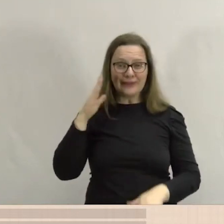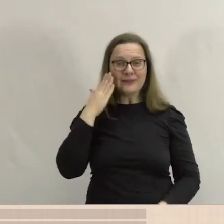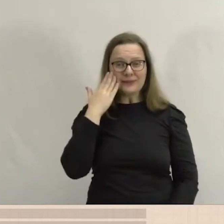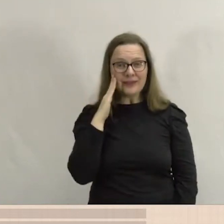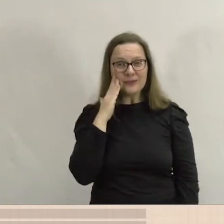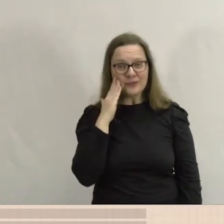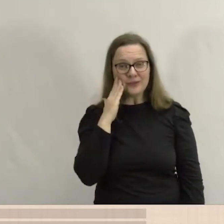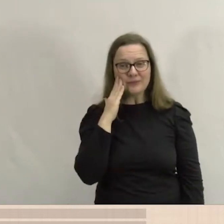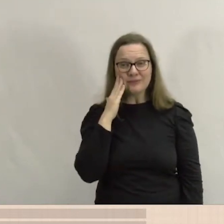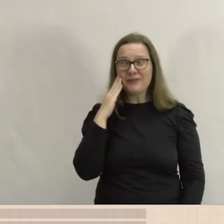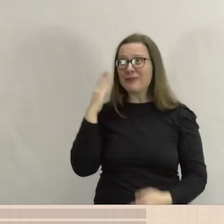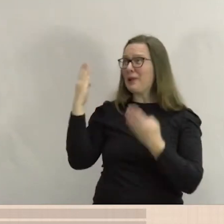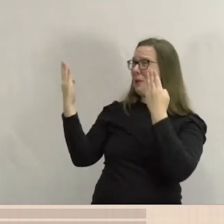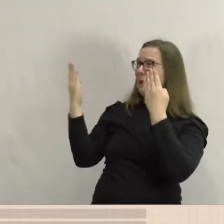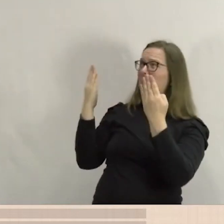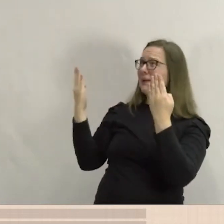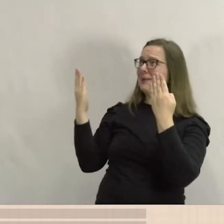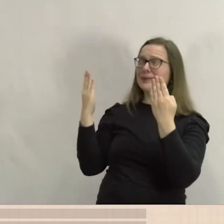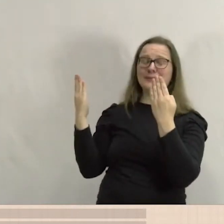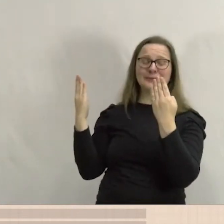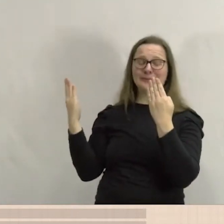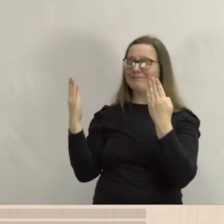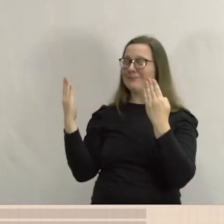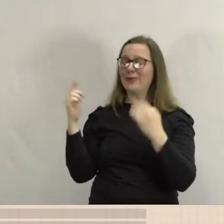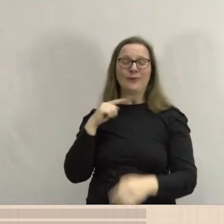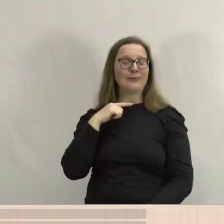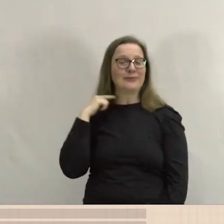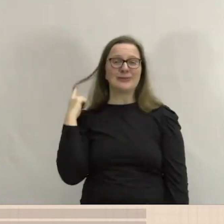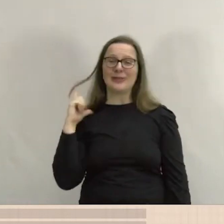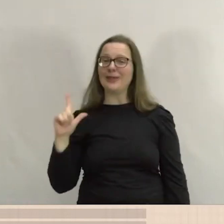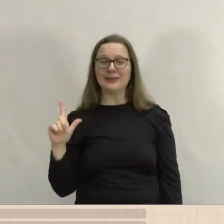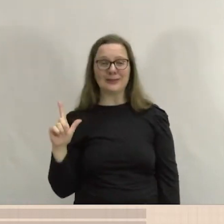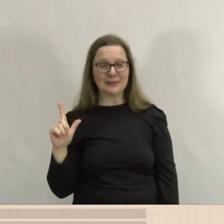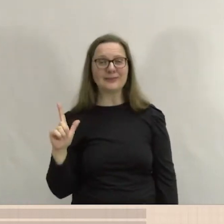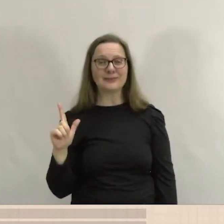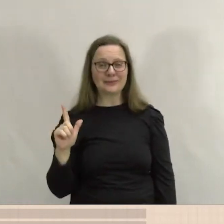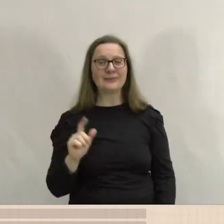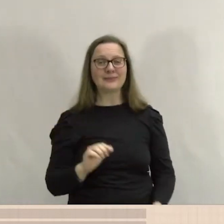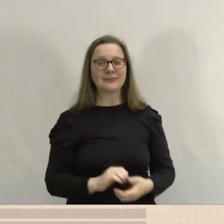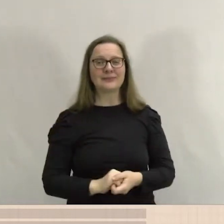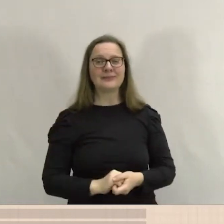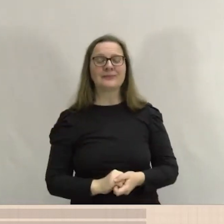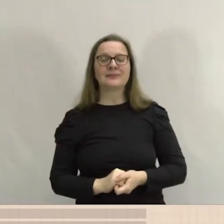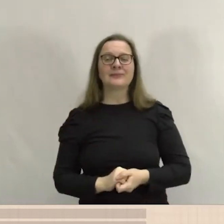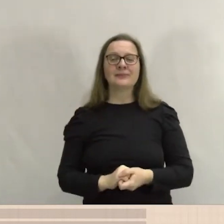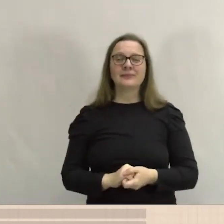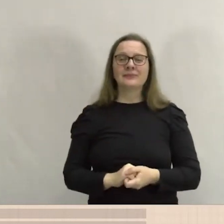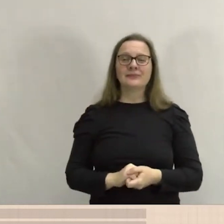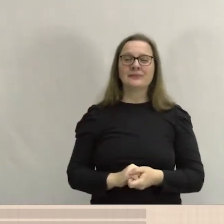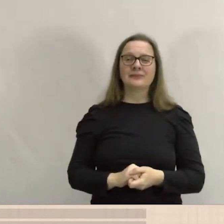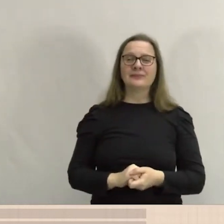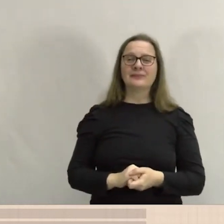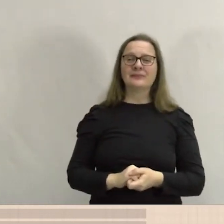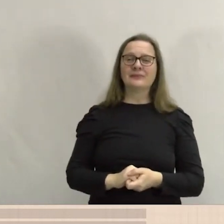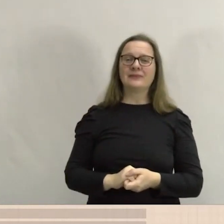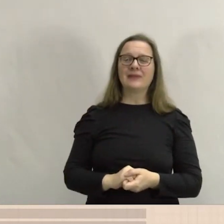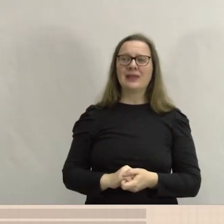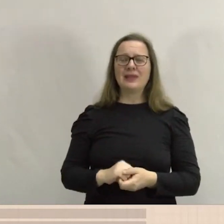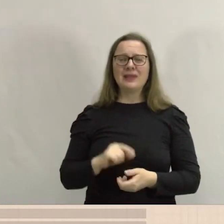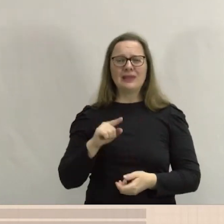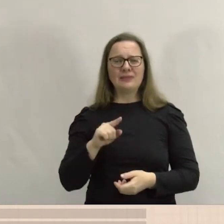Nunca avalie com o seu pensamento o pensamento de Deus. Nunca pense assim, eu acho que não deve ser